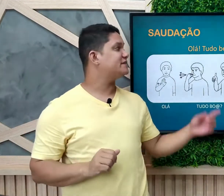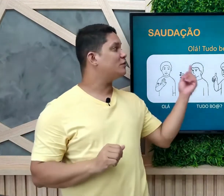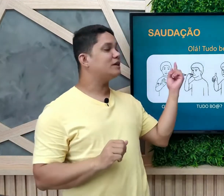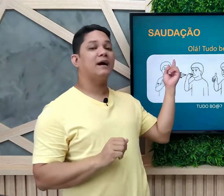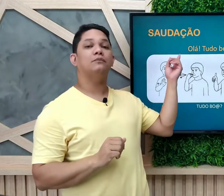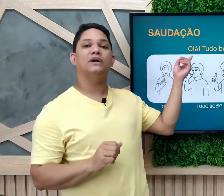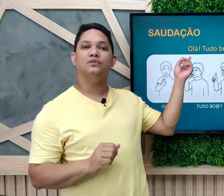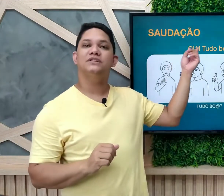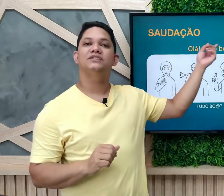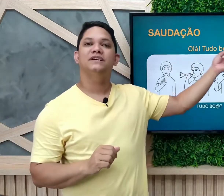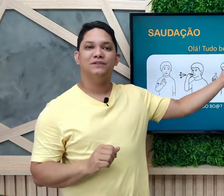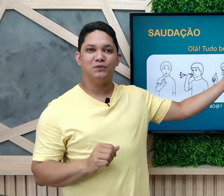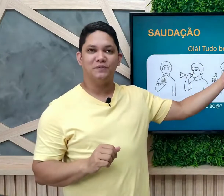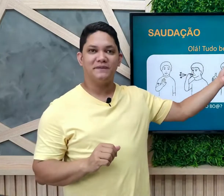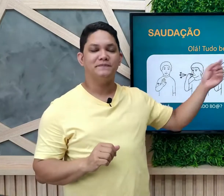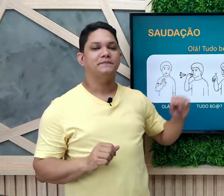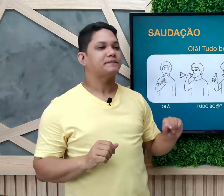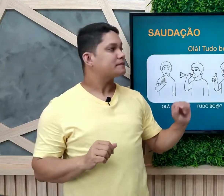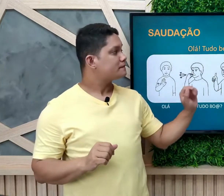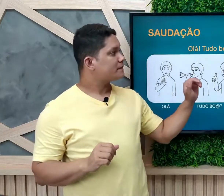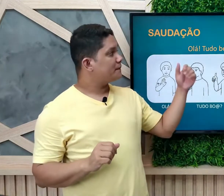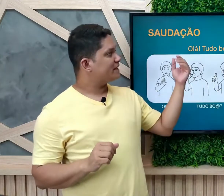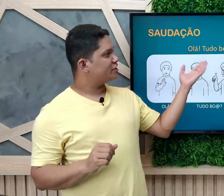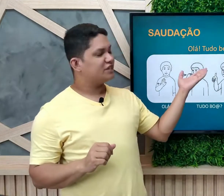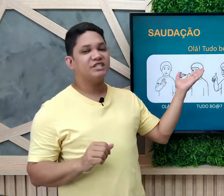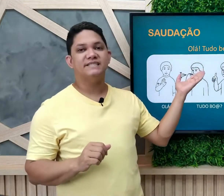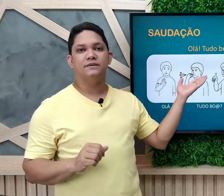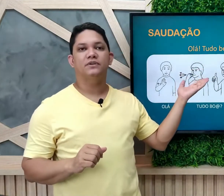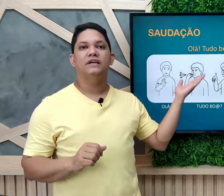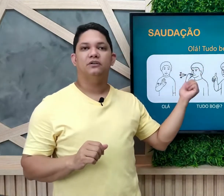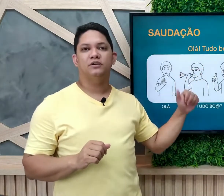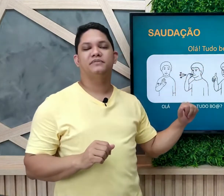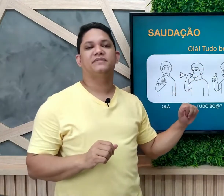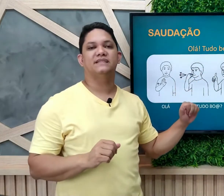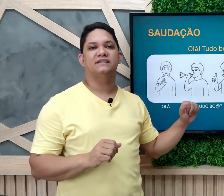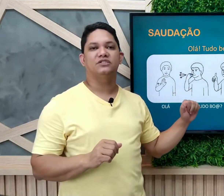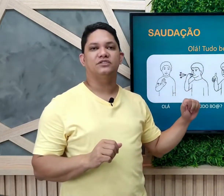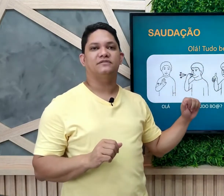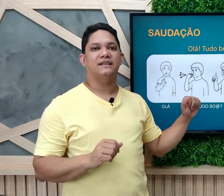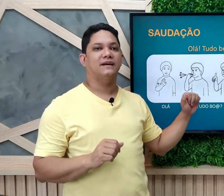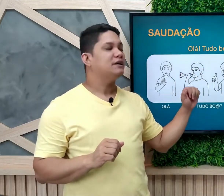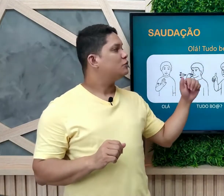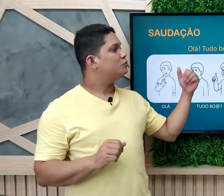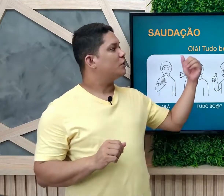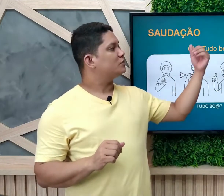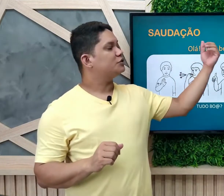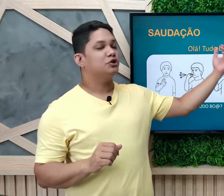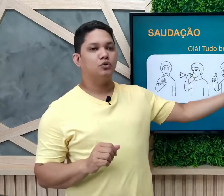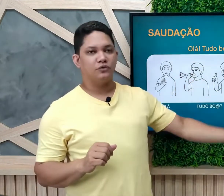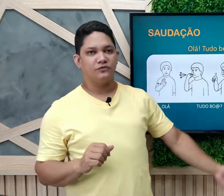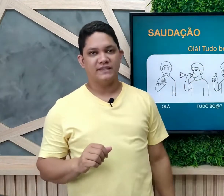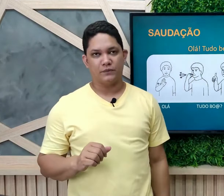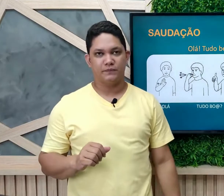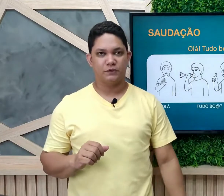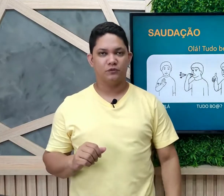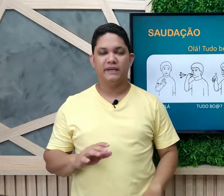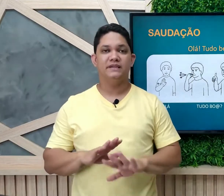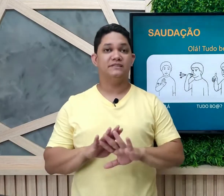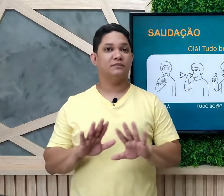dizer olá, boa noite, tudo bem? Mas neste exemplo, eu dei preferência da gente falar o boa noite no final, tudo bem? Isso é uma